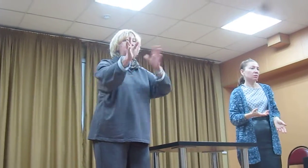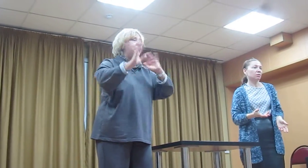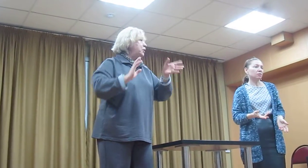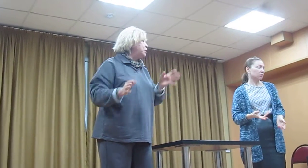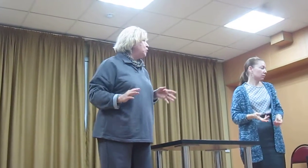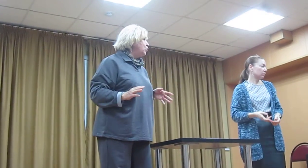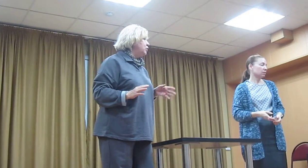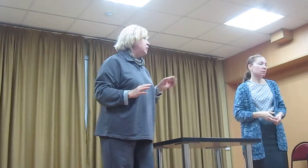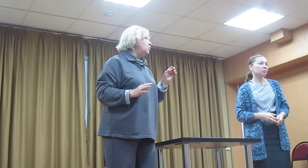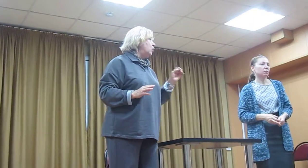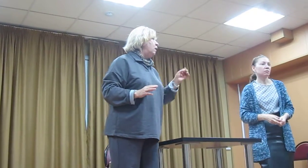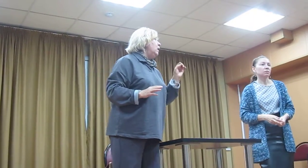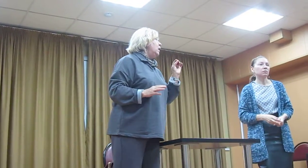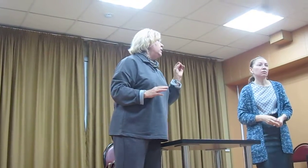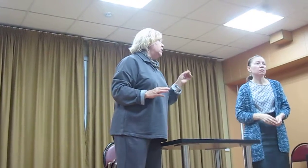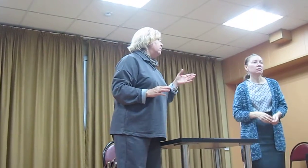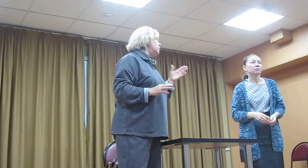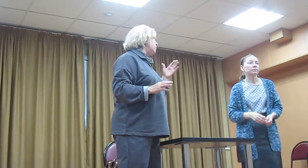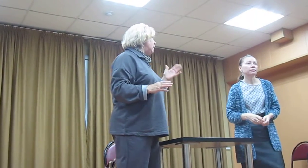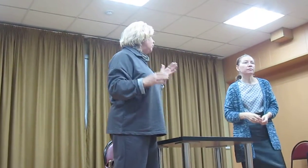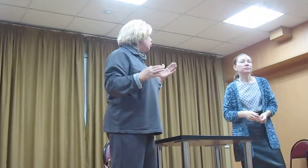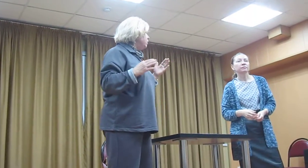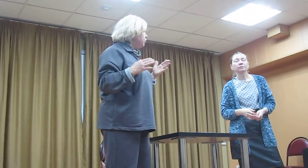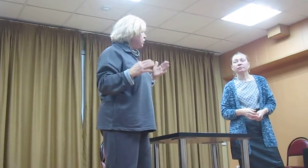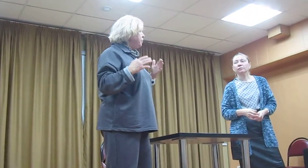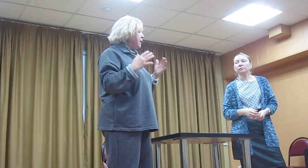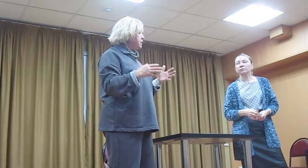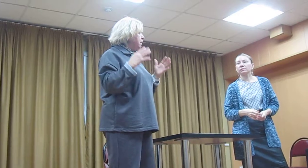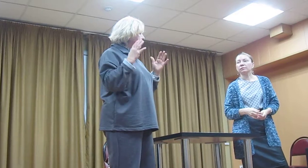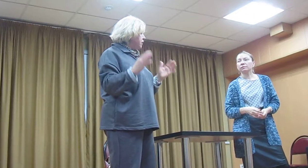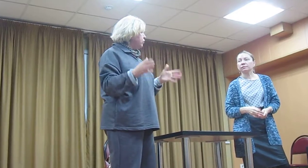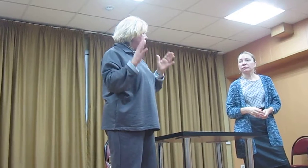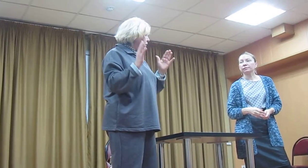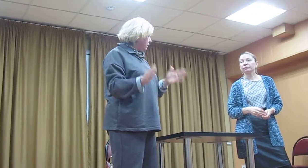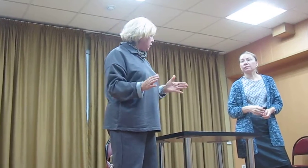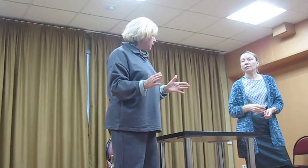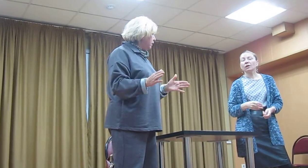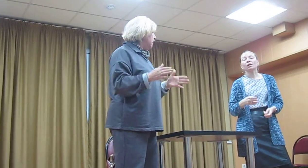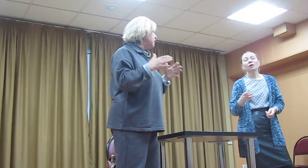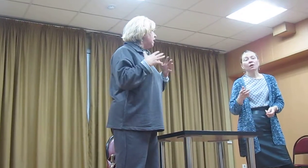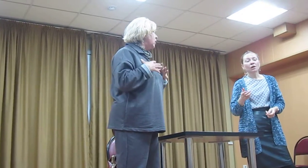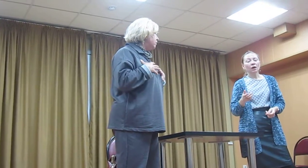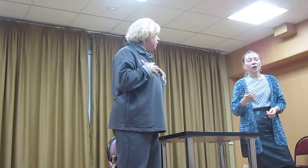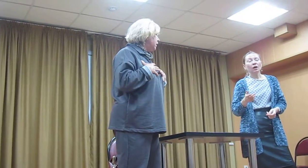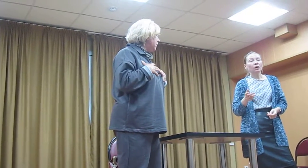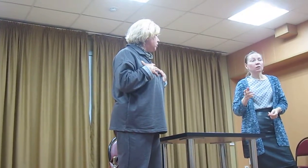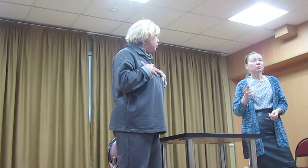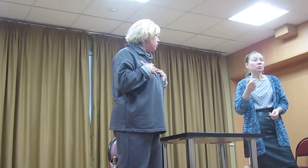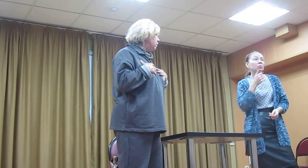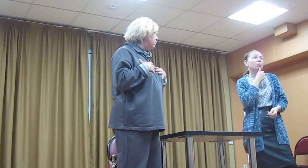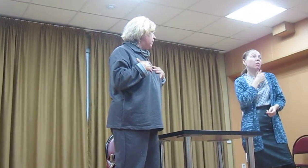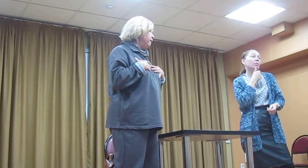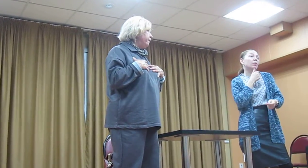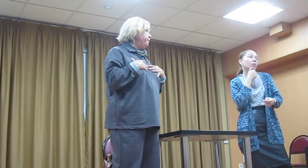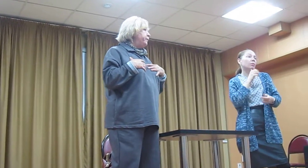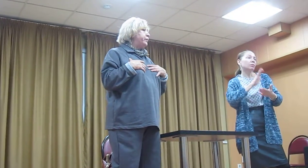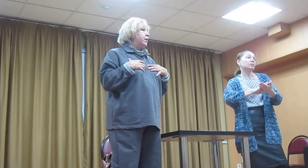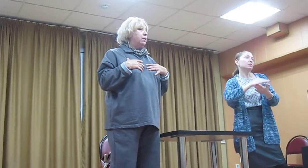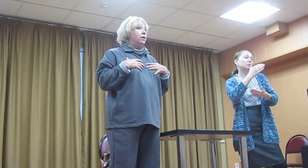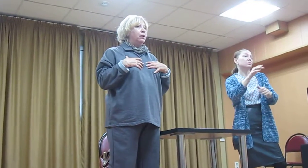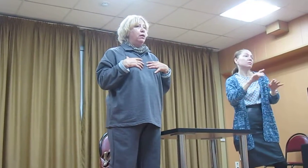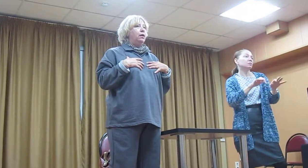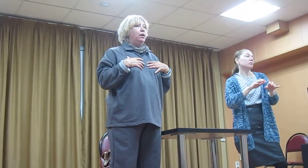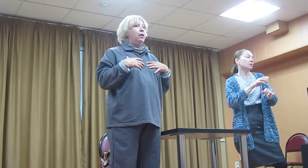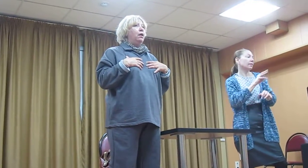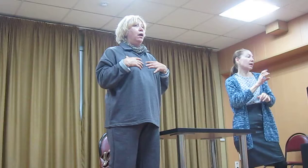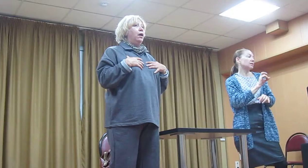с вами и напрактикуется, но нет, вот нам нужно будет пройти определенные тесты. Я знаю, как мы это организуем.